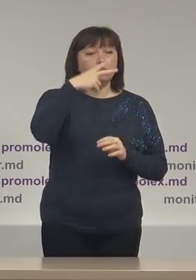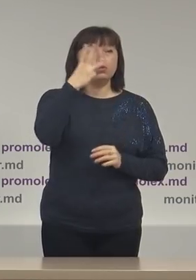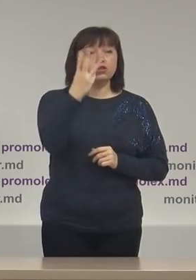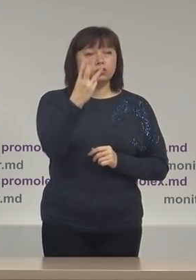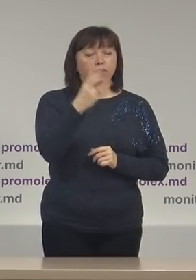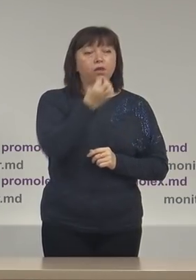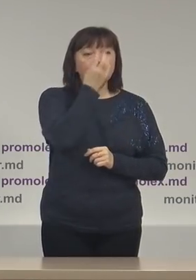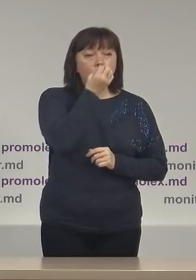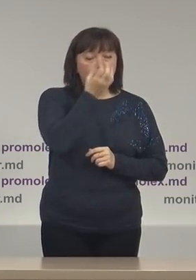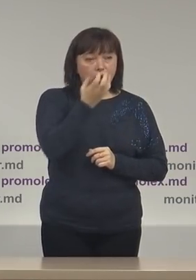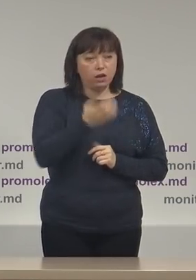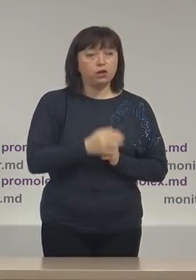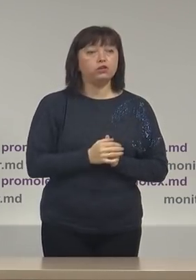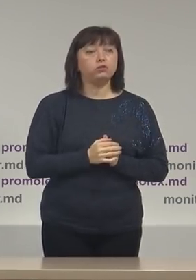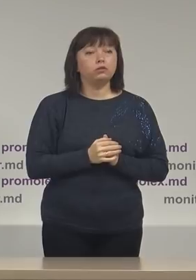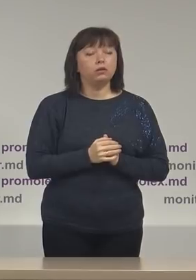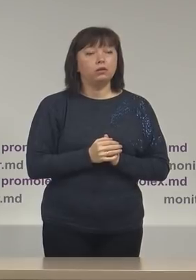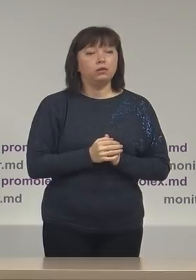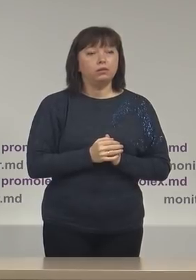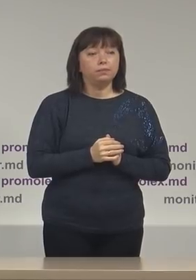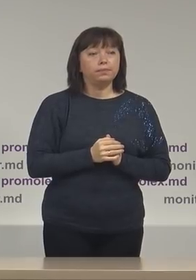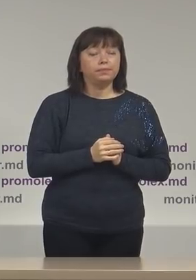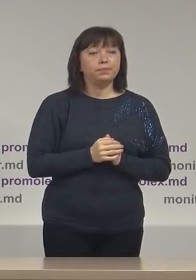18/23 Florești, Cuhurești, Disus,